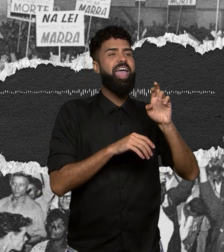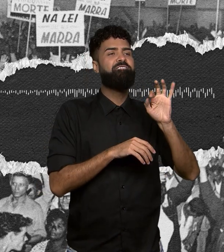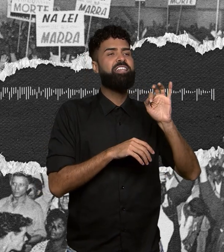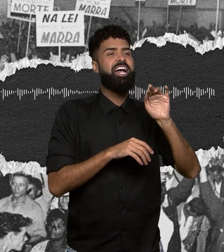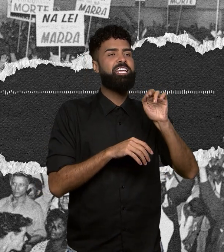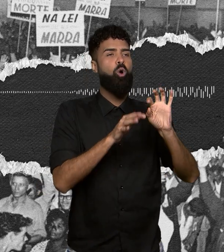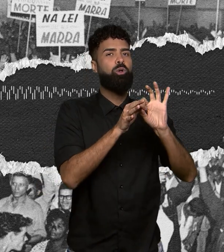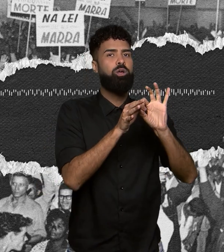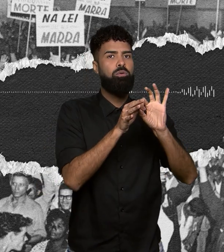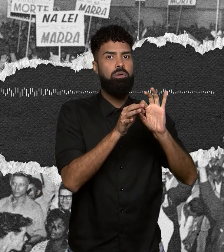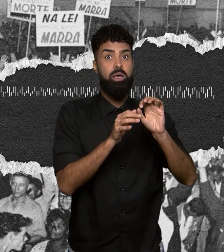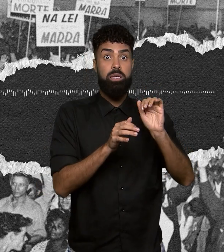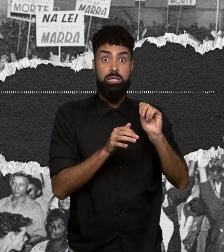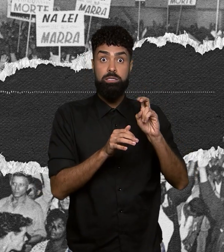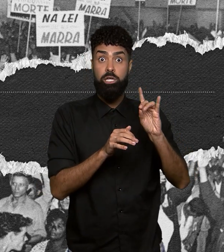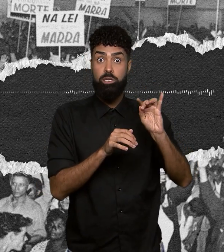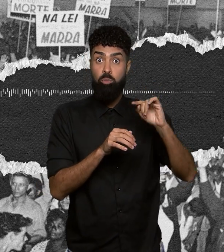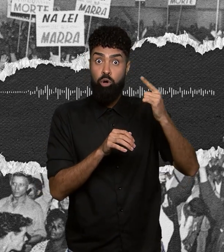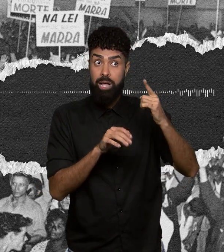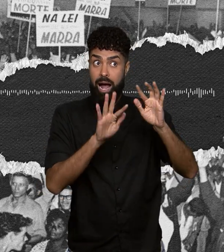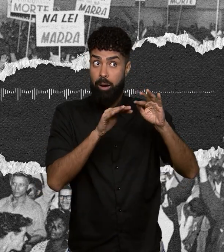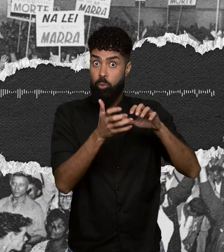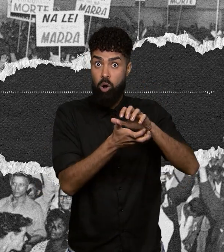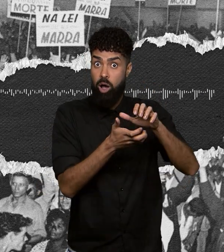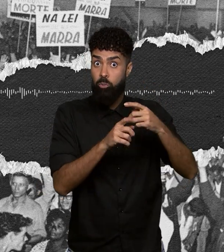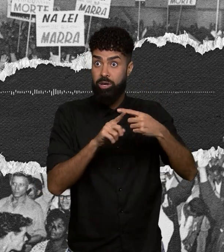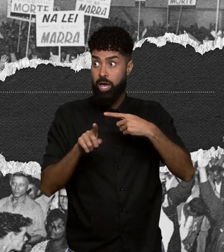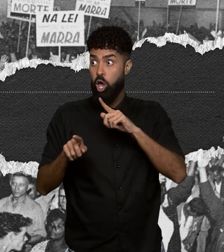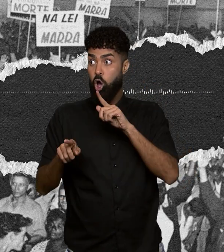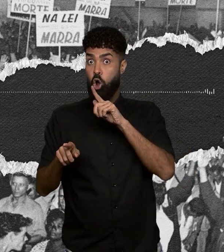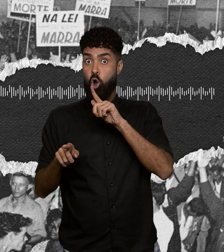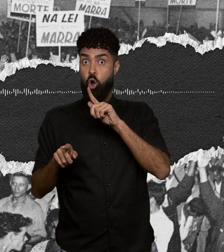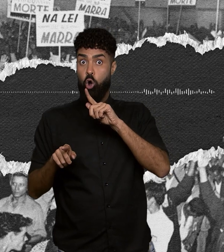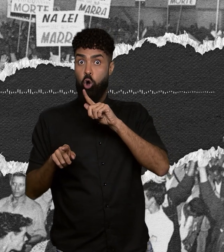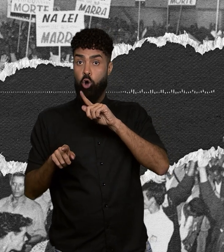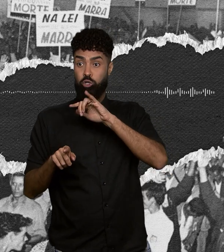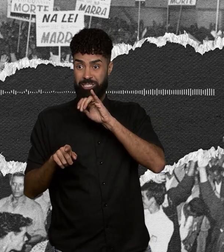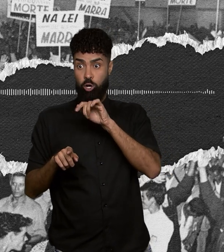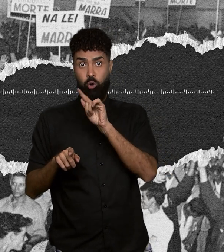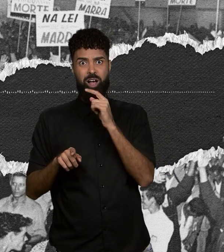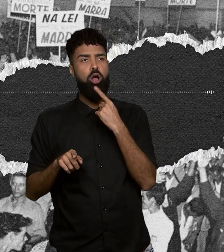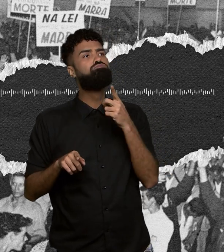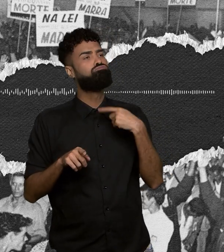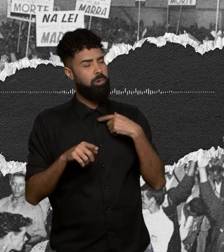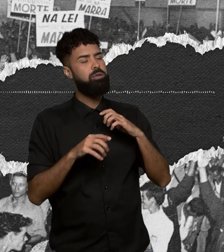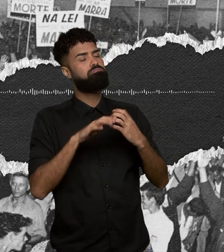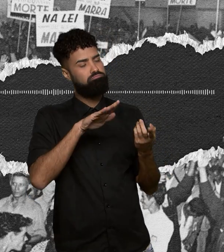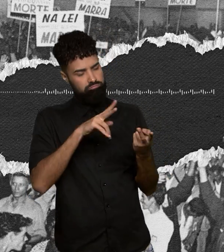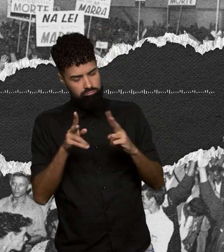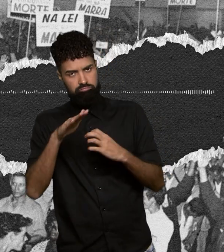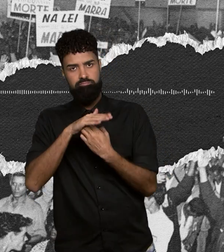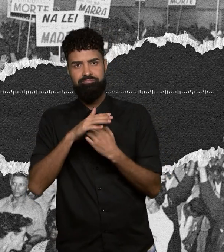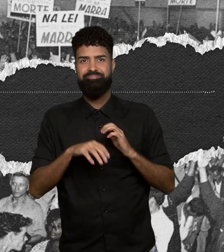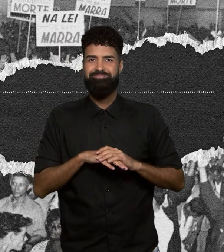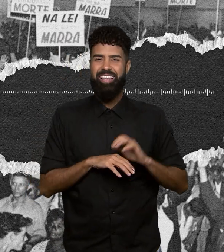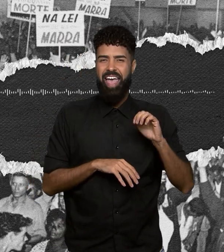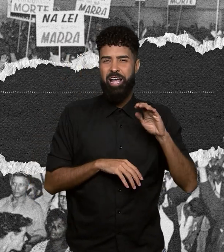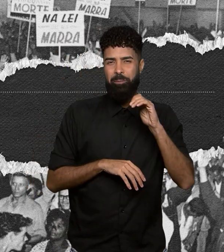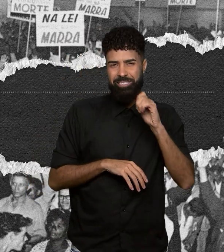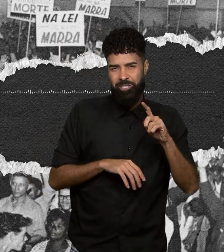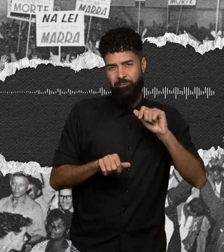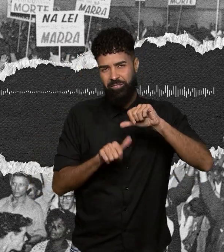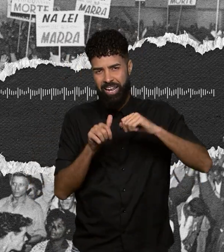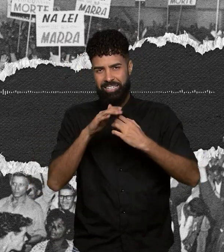pois quando gou assumiu o compromisso de estatizar a Refinaria e claro que a encampação a estatização anunciada por